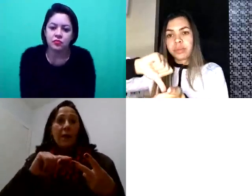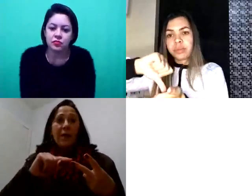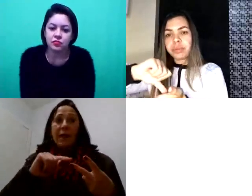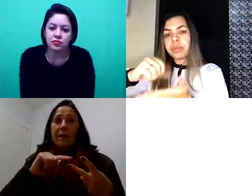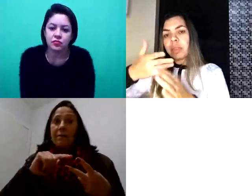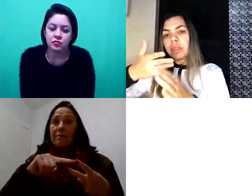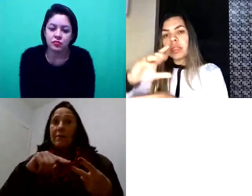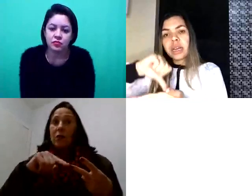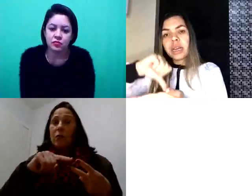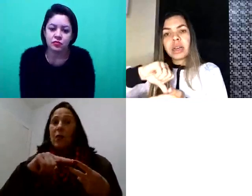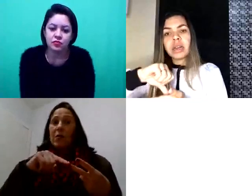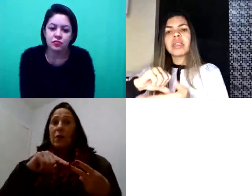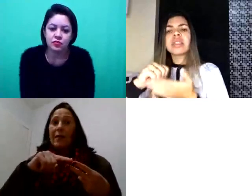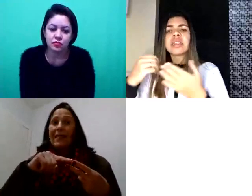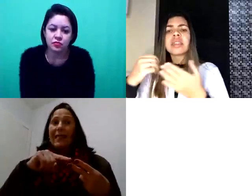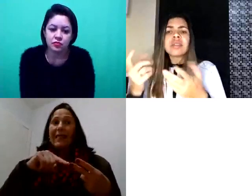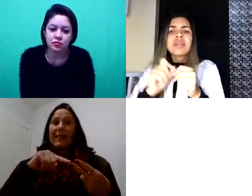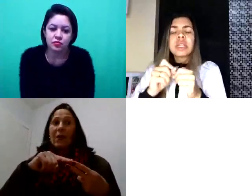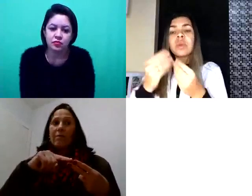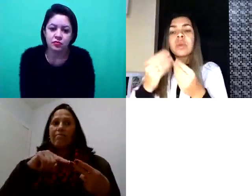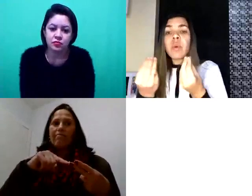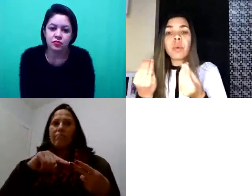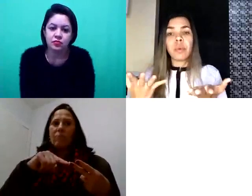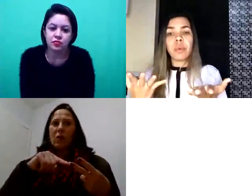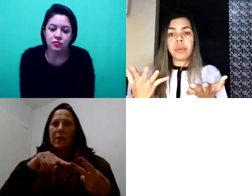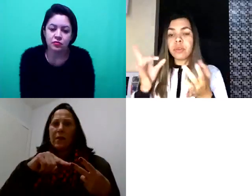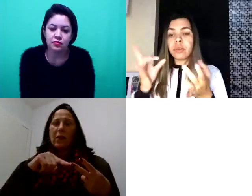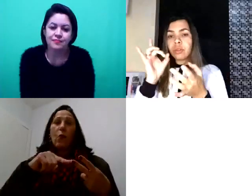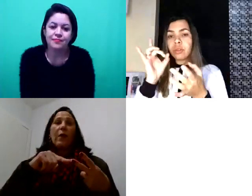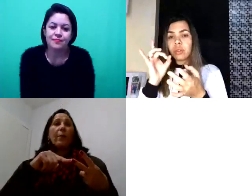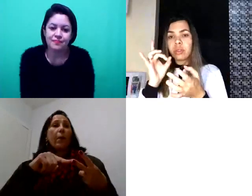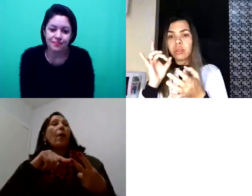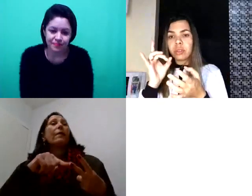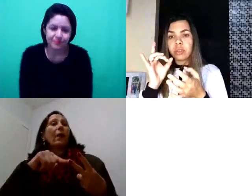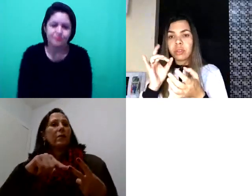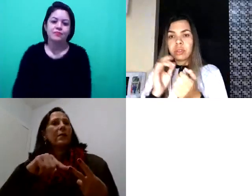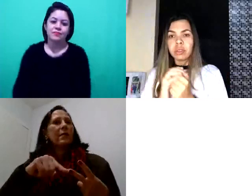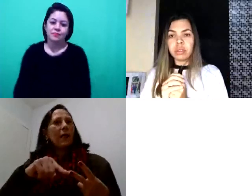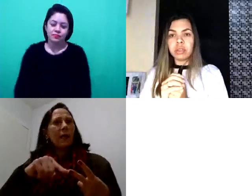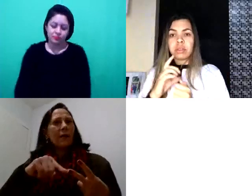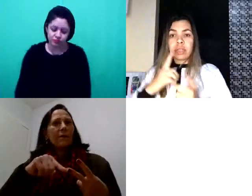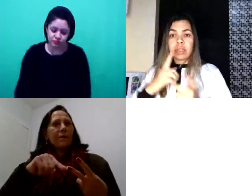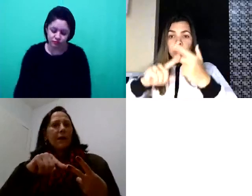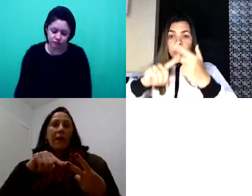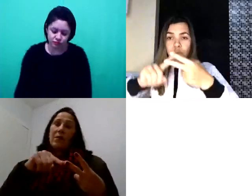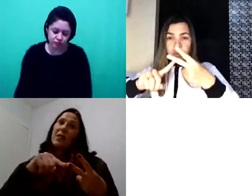Então, assim, são duas coisas que estão nos impedindo. O que pode acontecer é